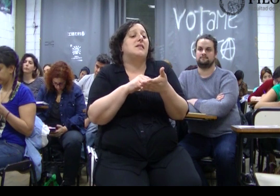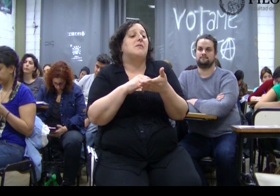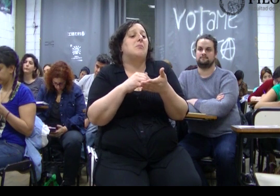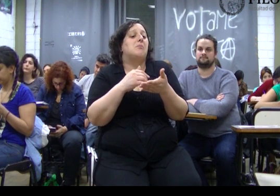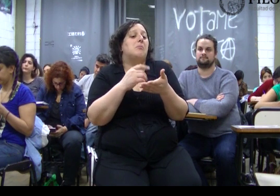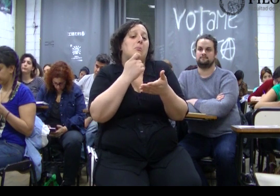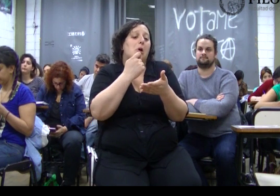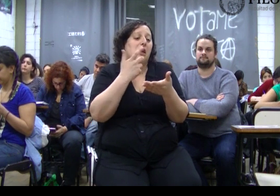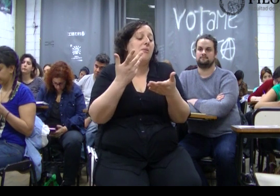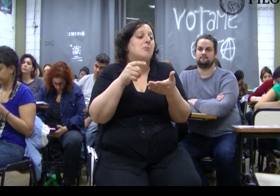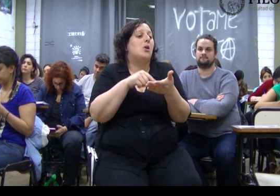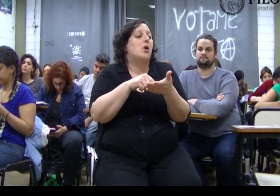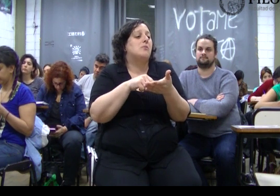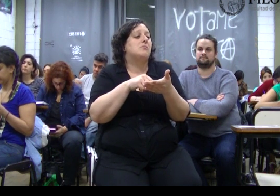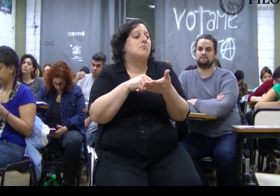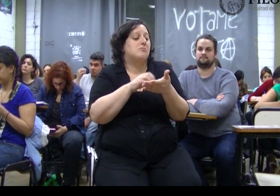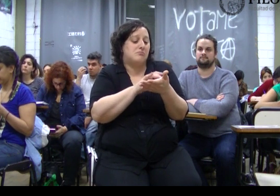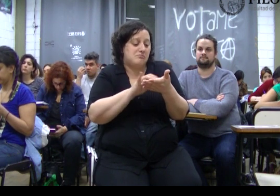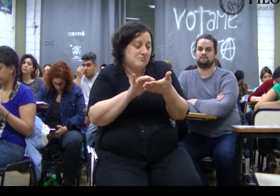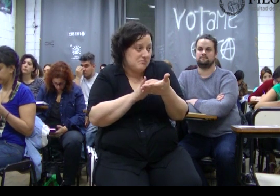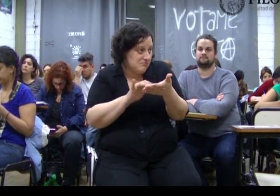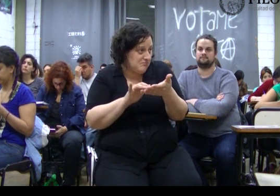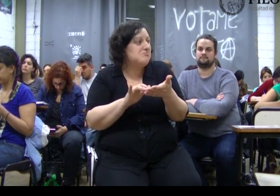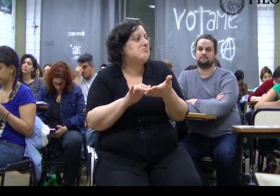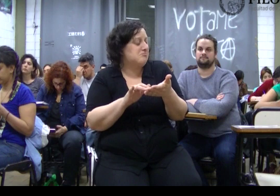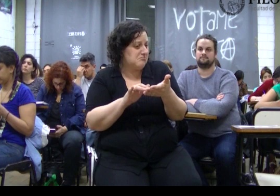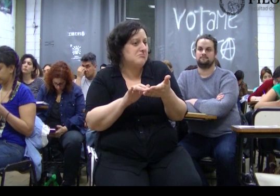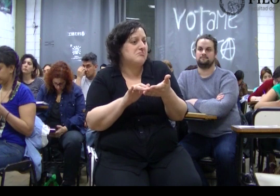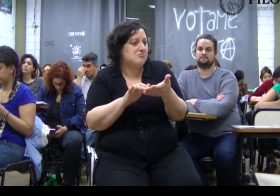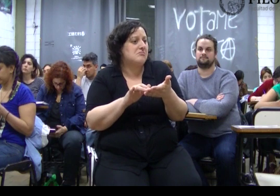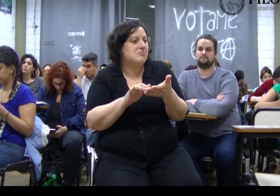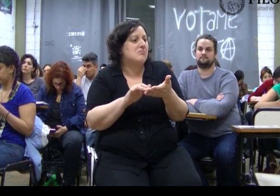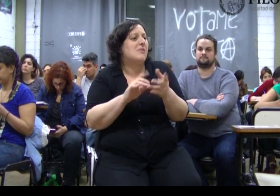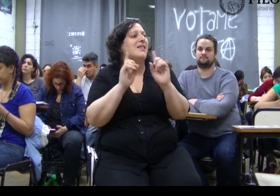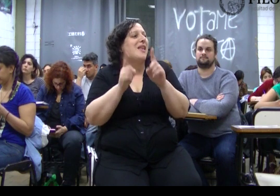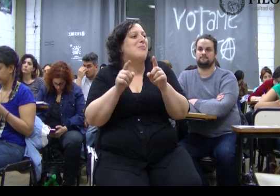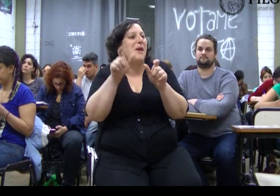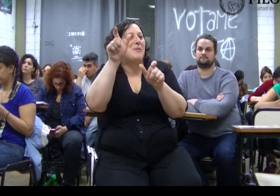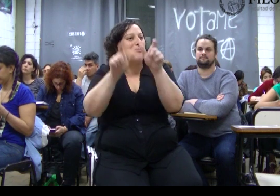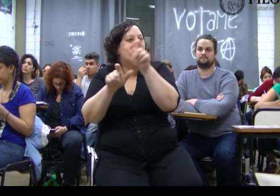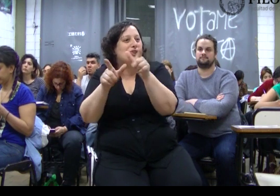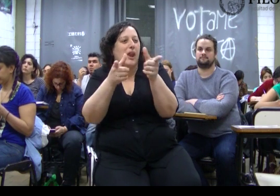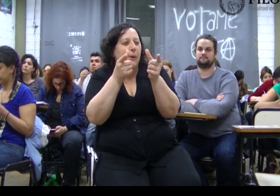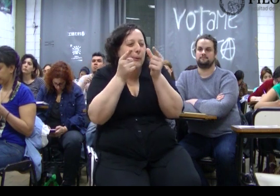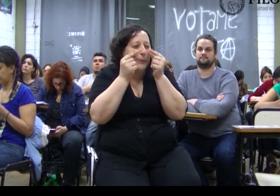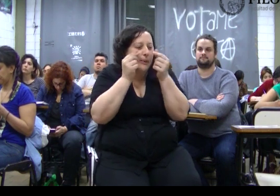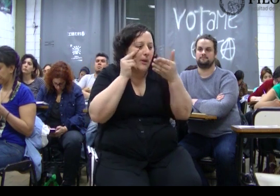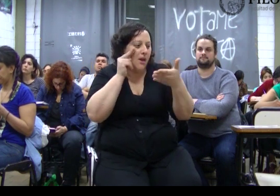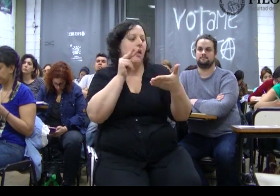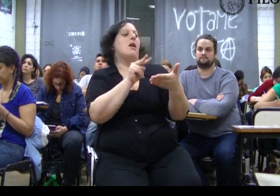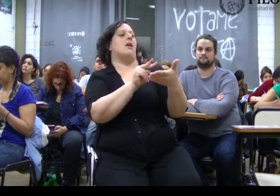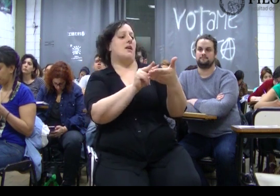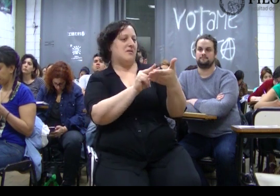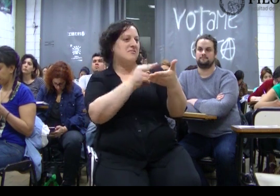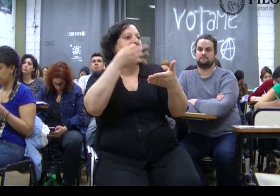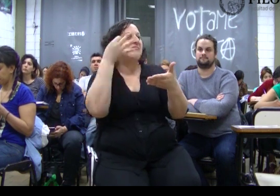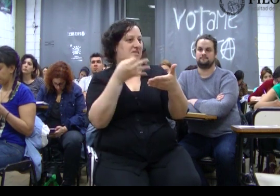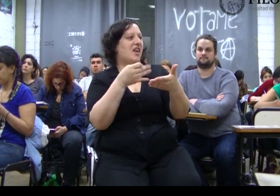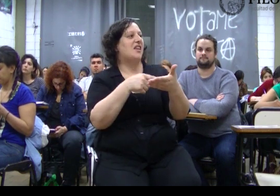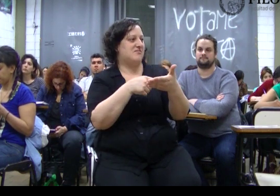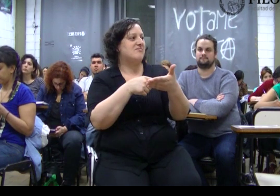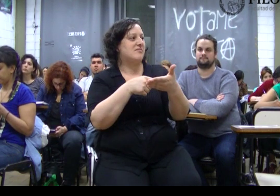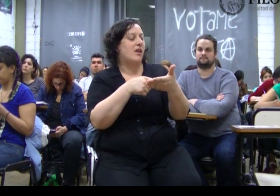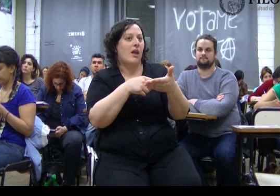ser perfectamente legible para las personas que tienen baja visión. Bueno, ha sido de